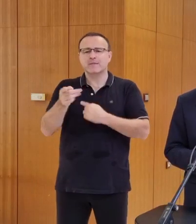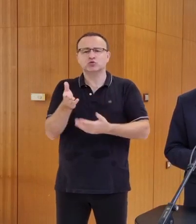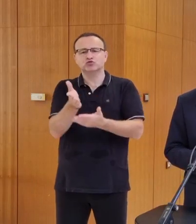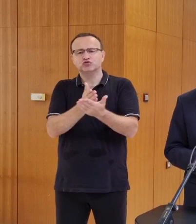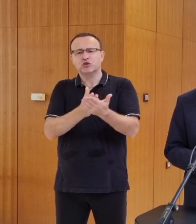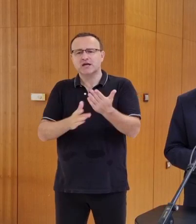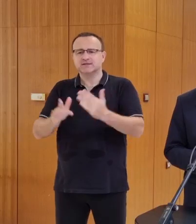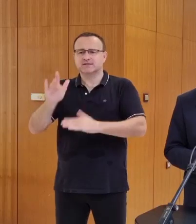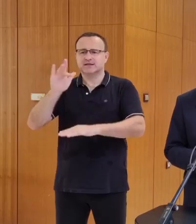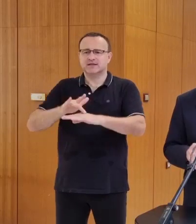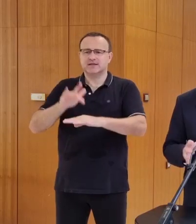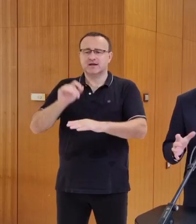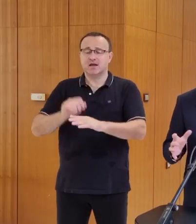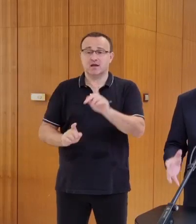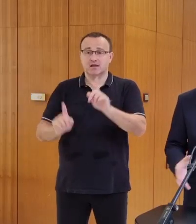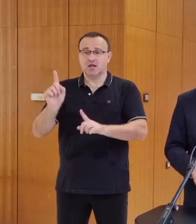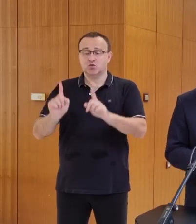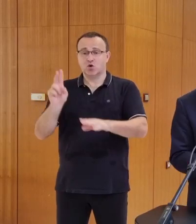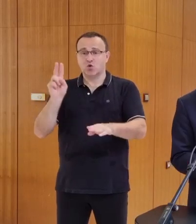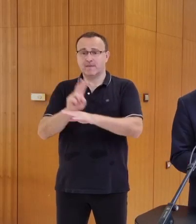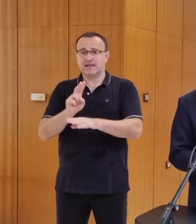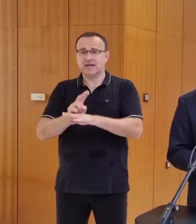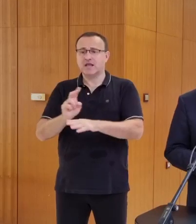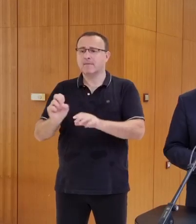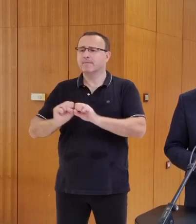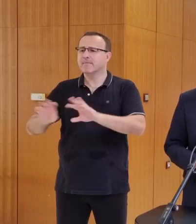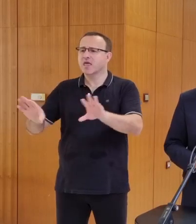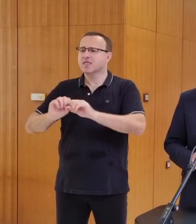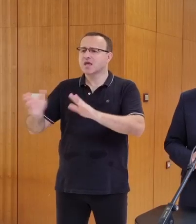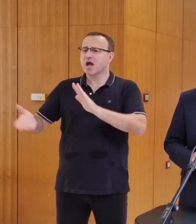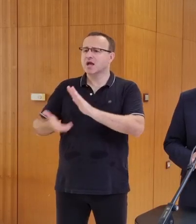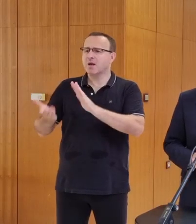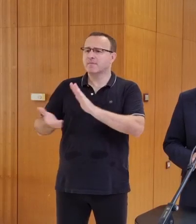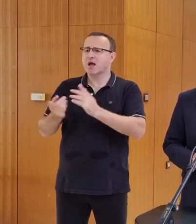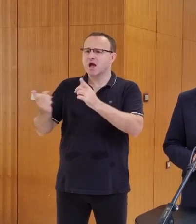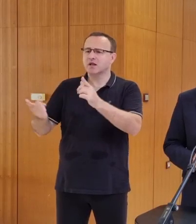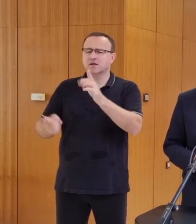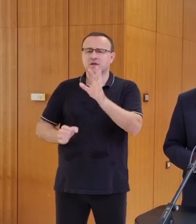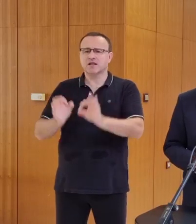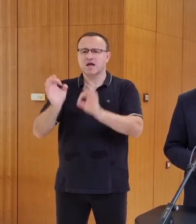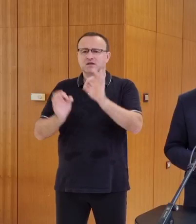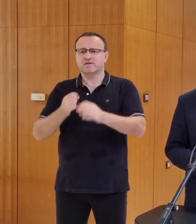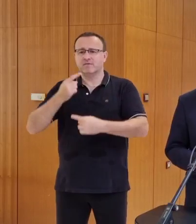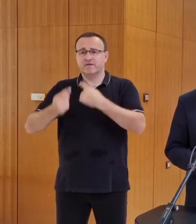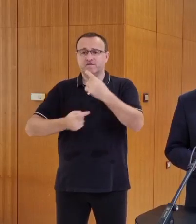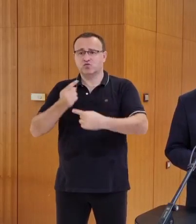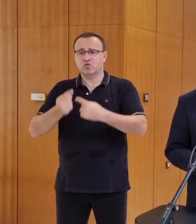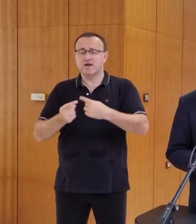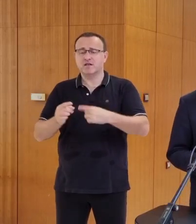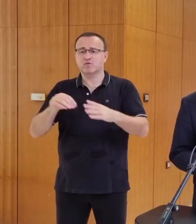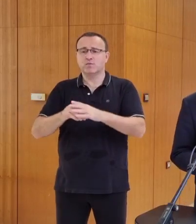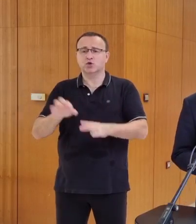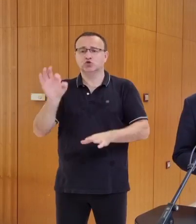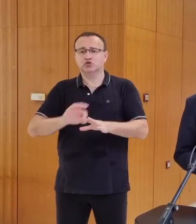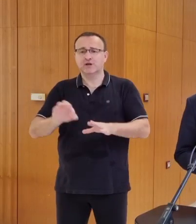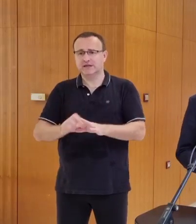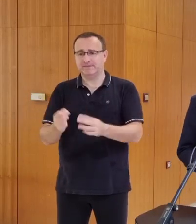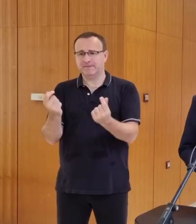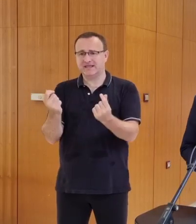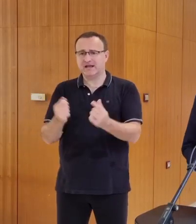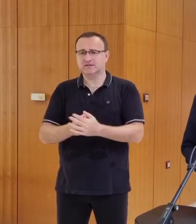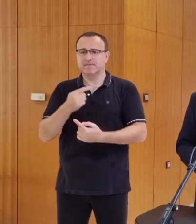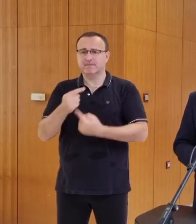týkajú niektorých opatrení v mediálnej kampanii, po prípade nastavení fungovania v rámci šetrenia finančných